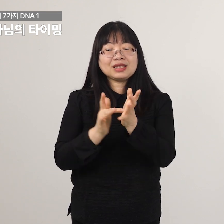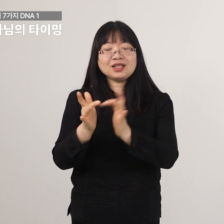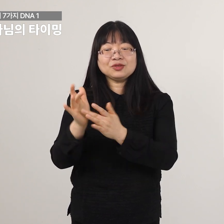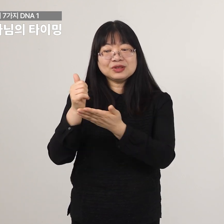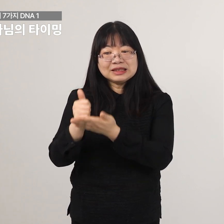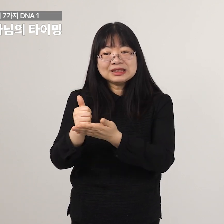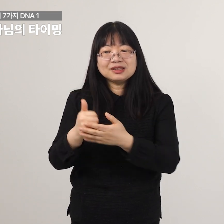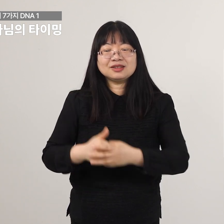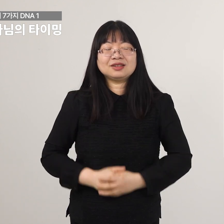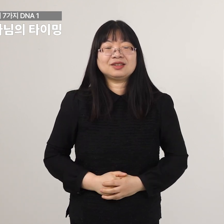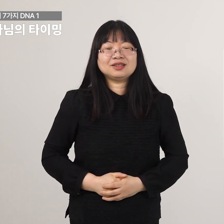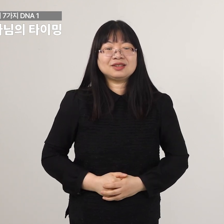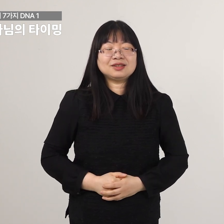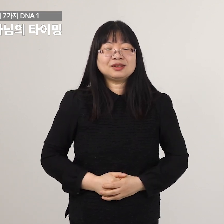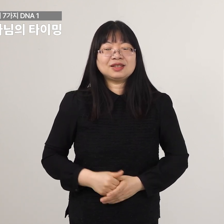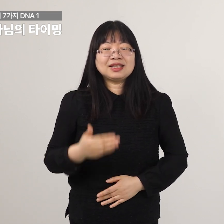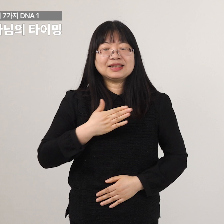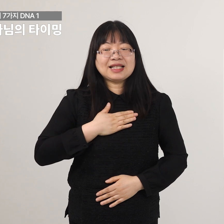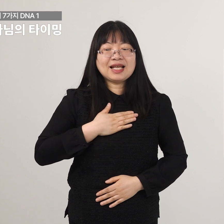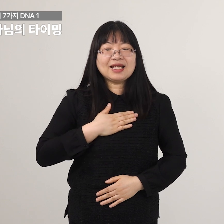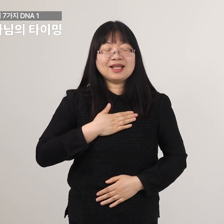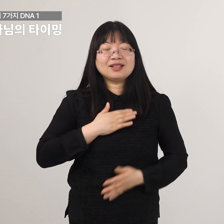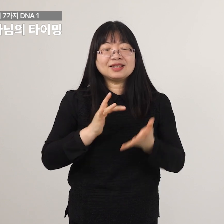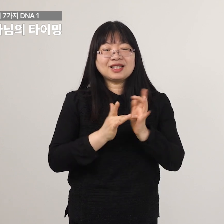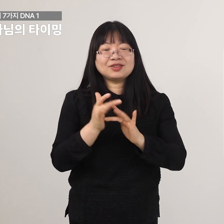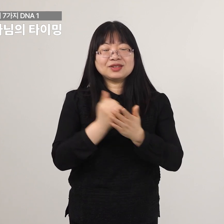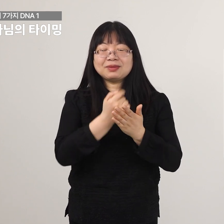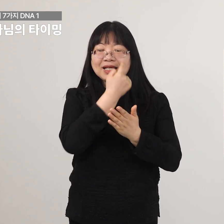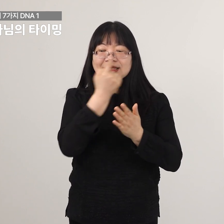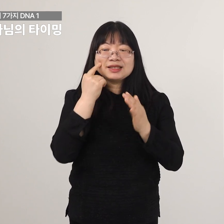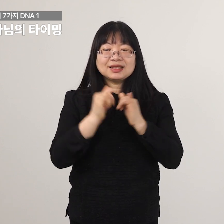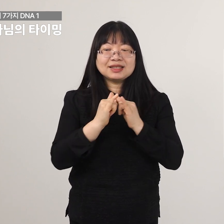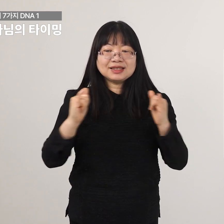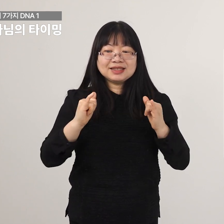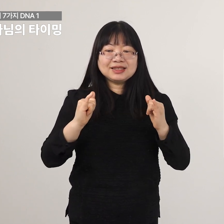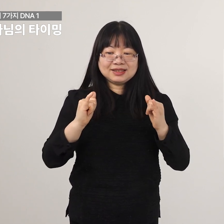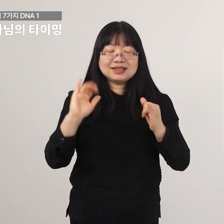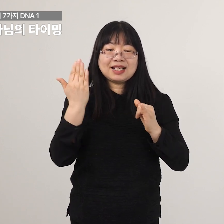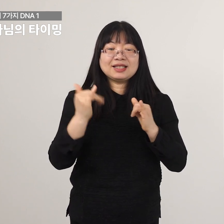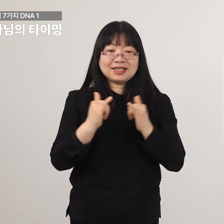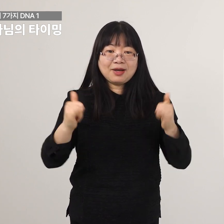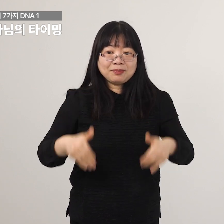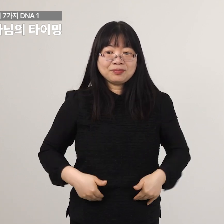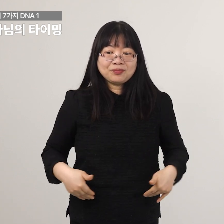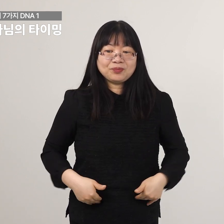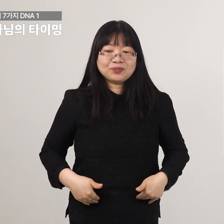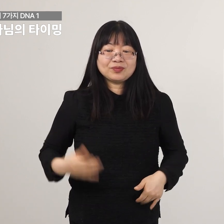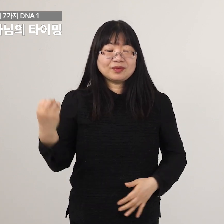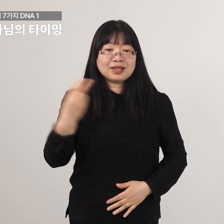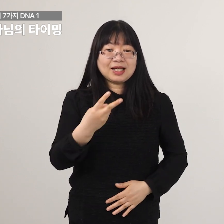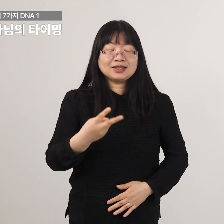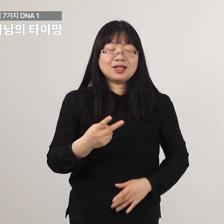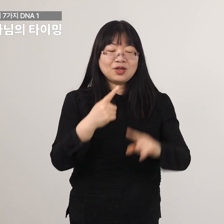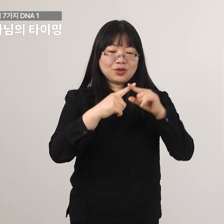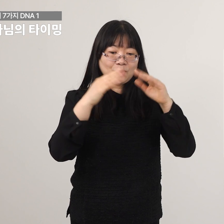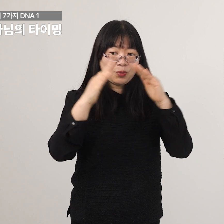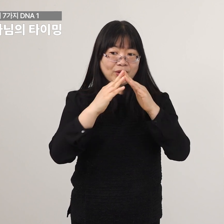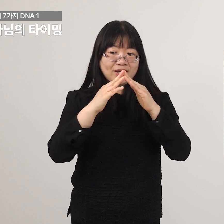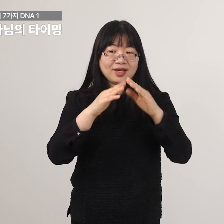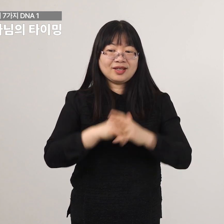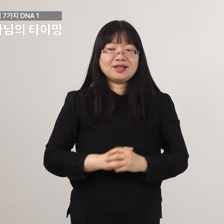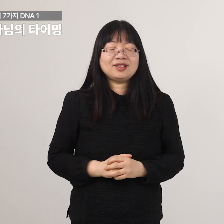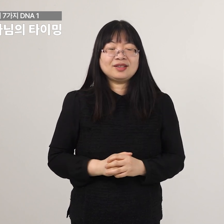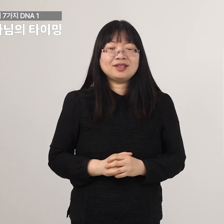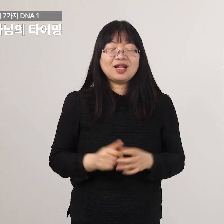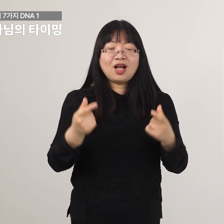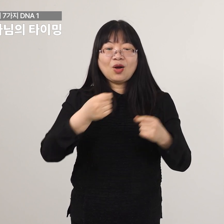예수님은 내 증인이 될 사람이 필요한 거예요. 다시요. 교회는